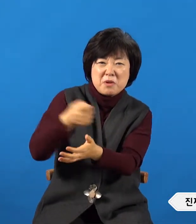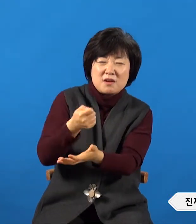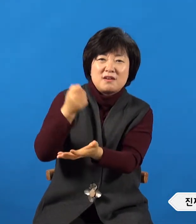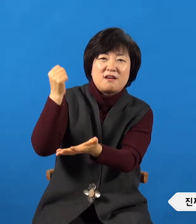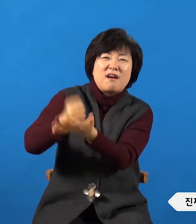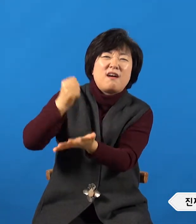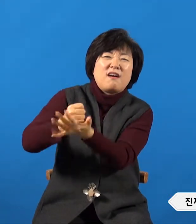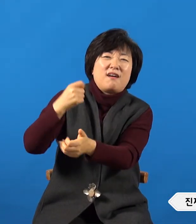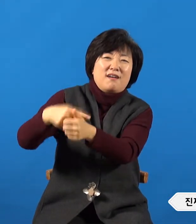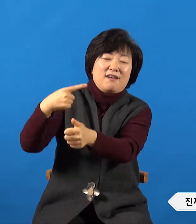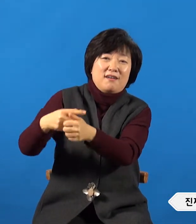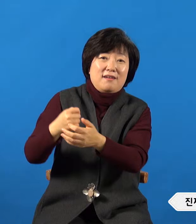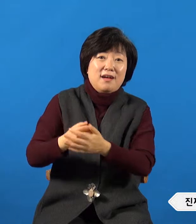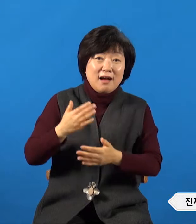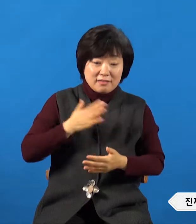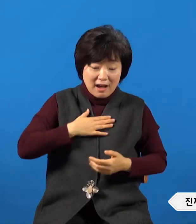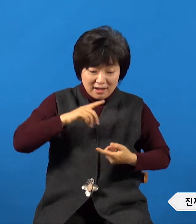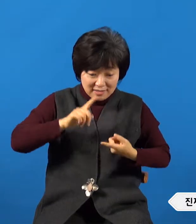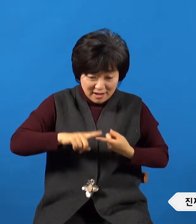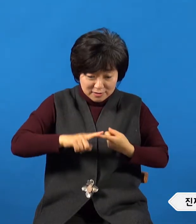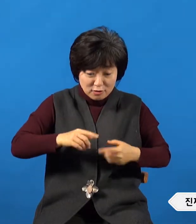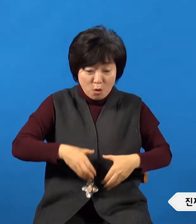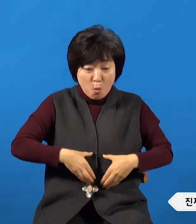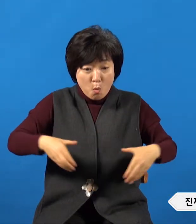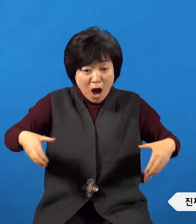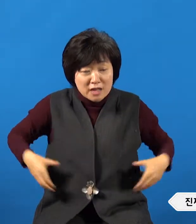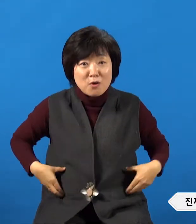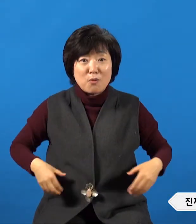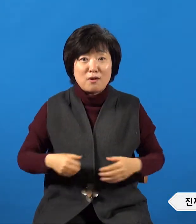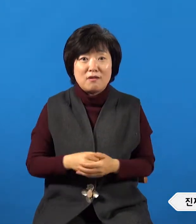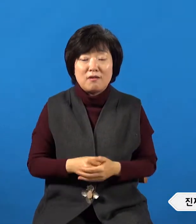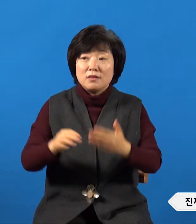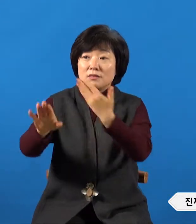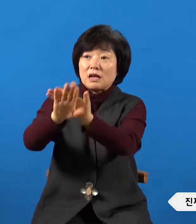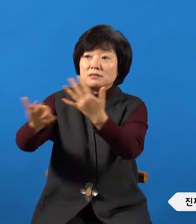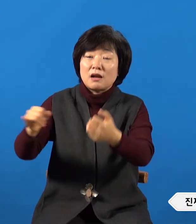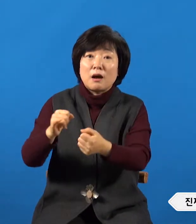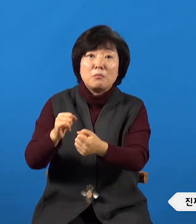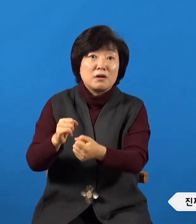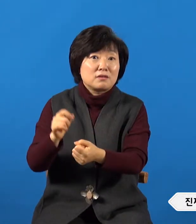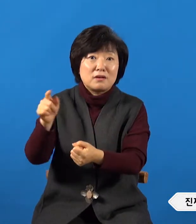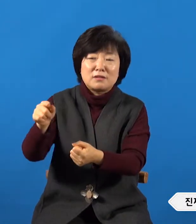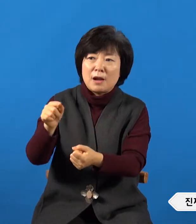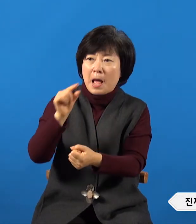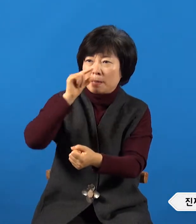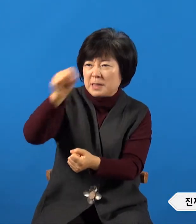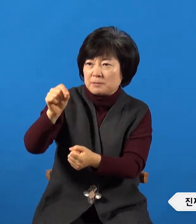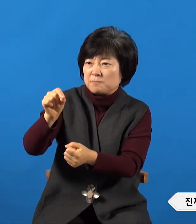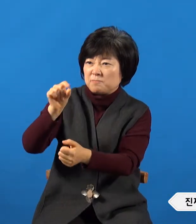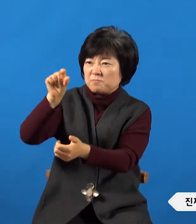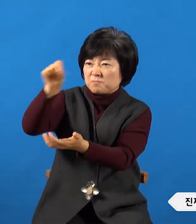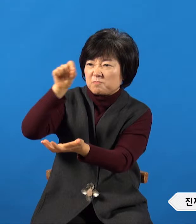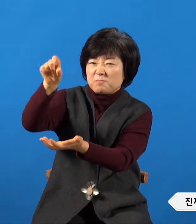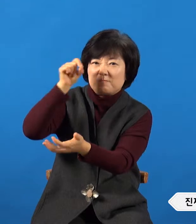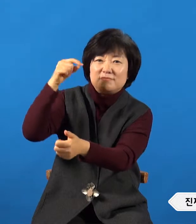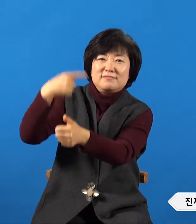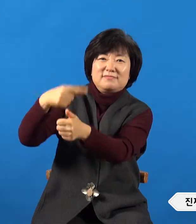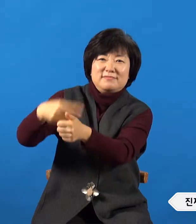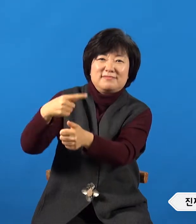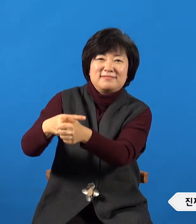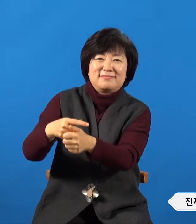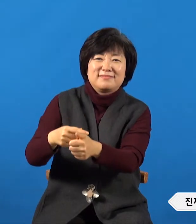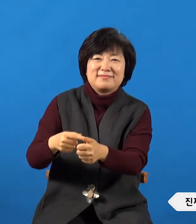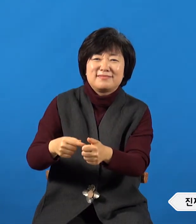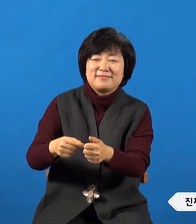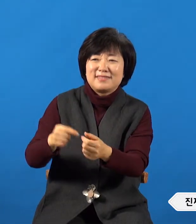나에 대해서는 엄청난 관용을 베풉니다. 남에 대해서는 얼마나 정확하고 날카로운지 모릅니다. 마치